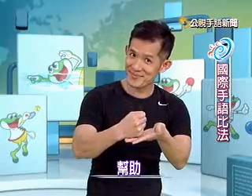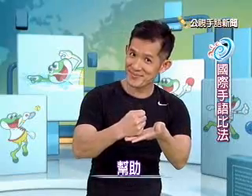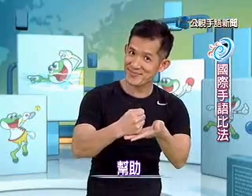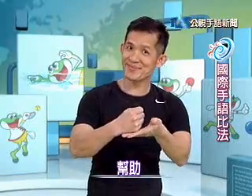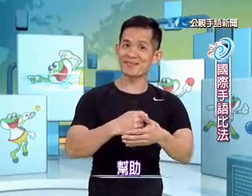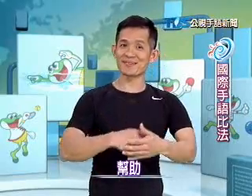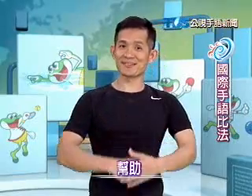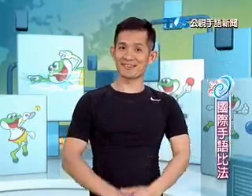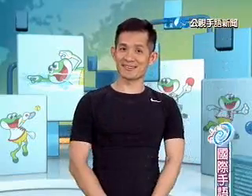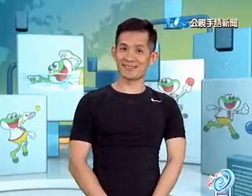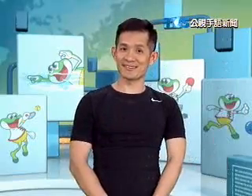助。